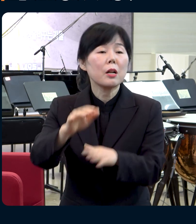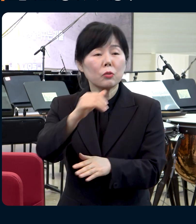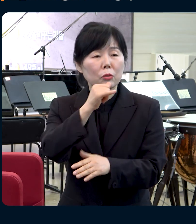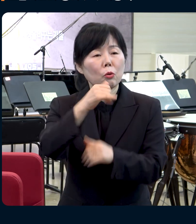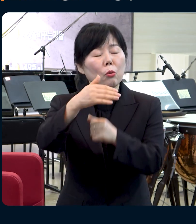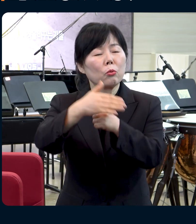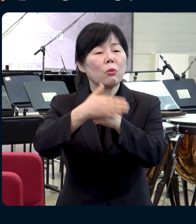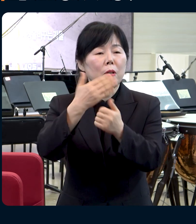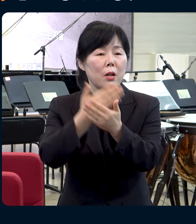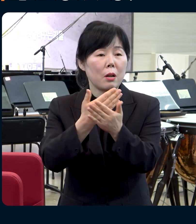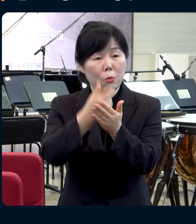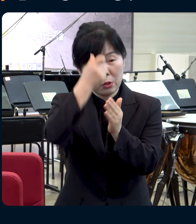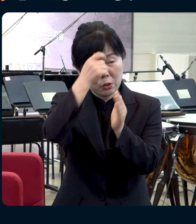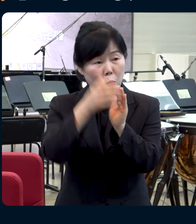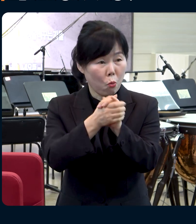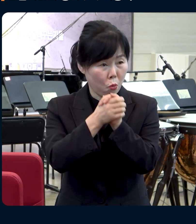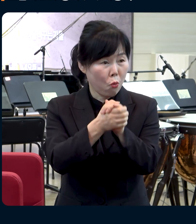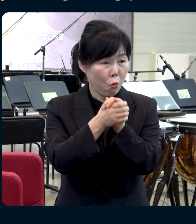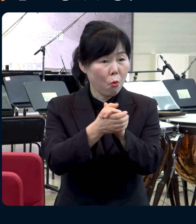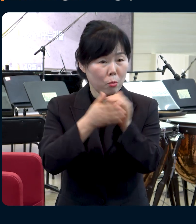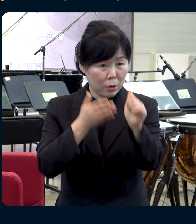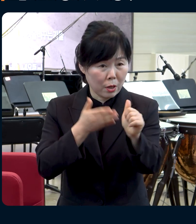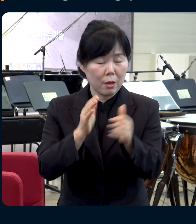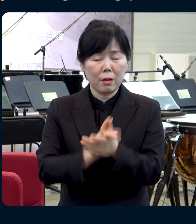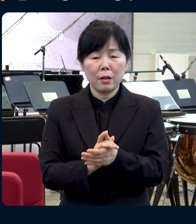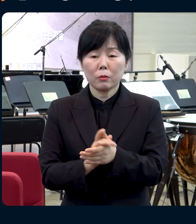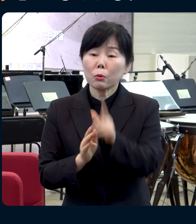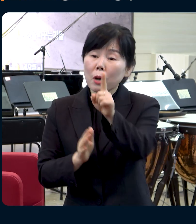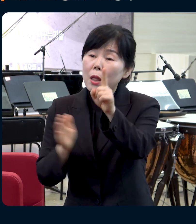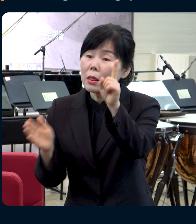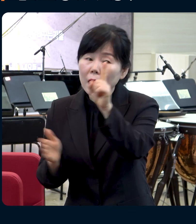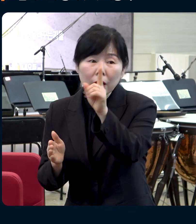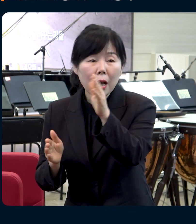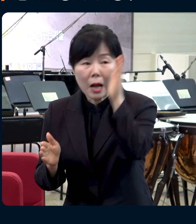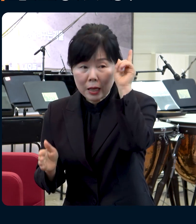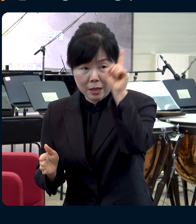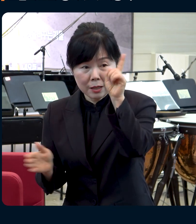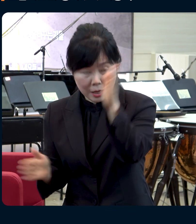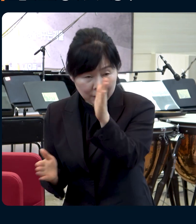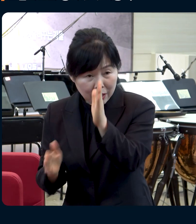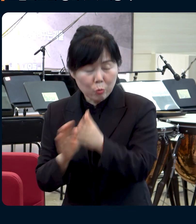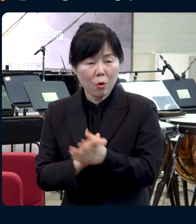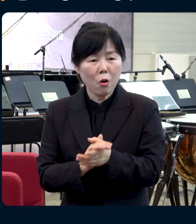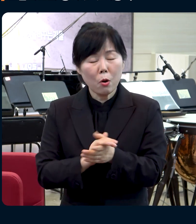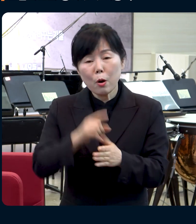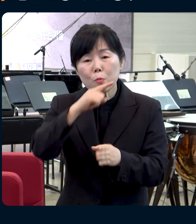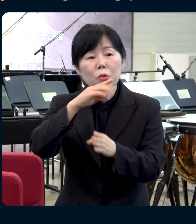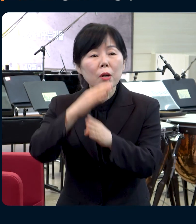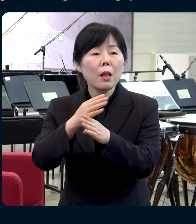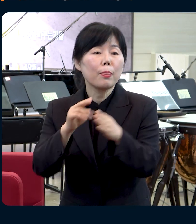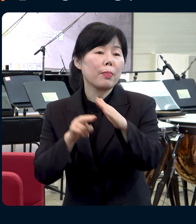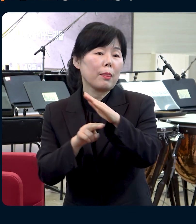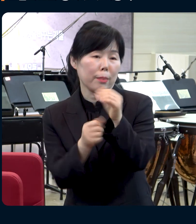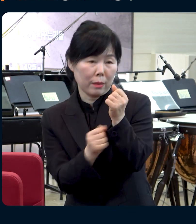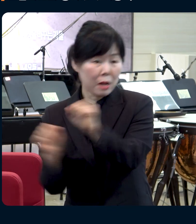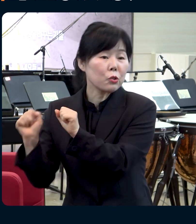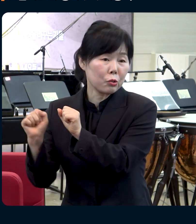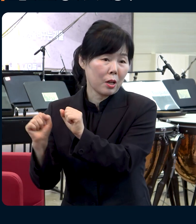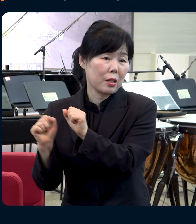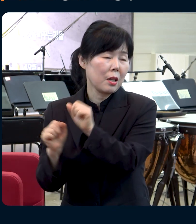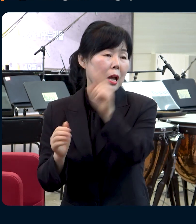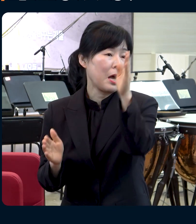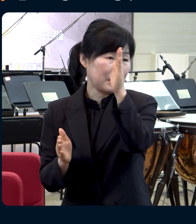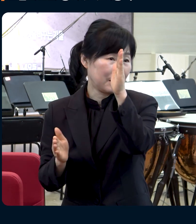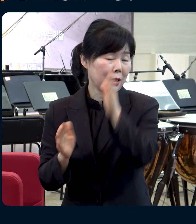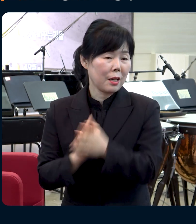기도의 제목을 내는 것입니다. 또한 제 한 학생은요, 탈북민입니다. 그런데 하나님께서 큰 은혜 허락해 주셔서 하나님의